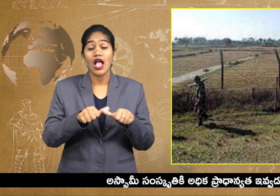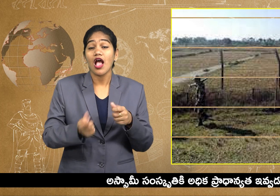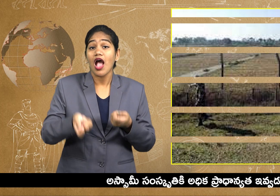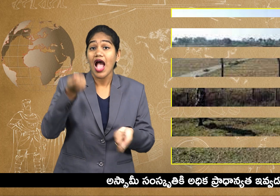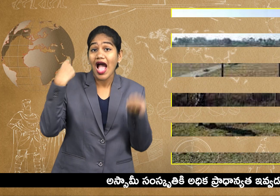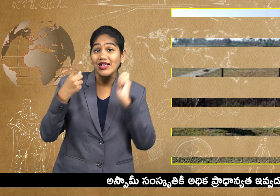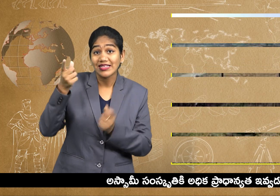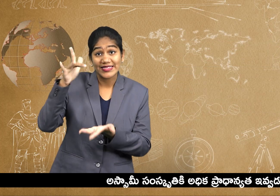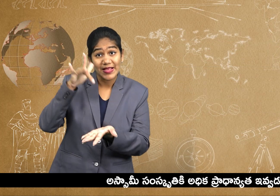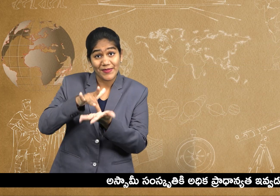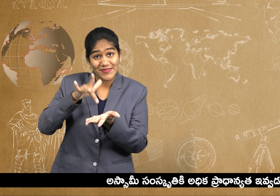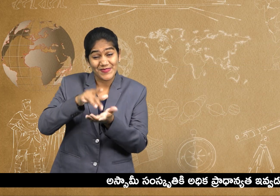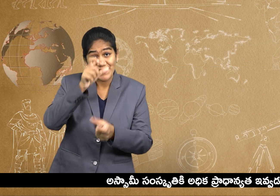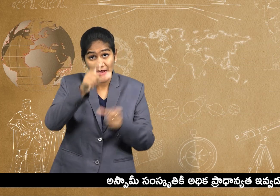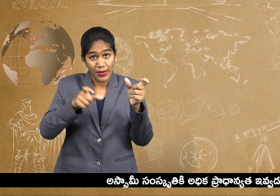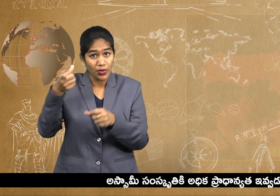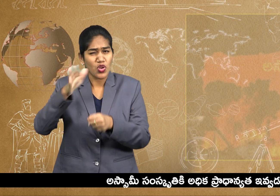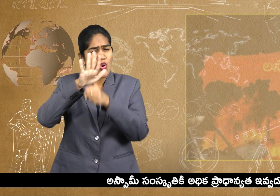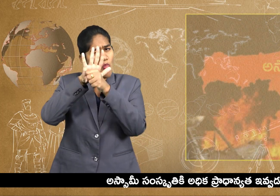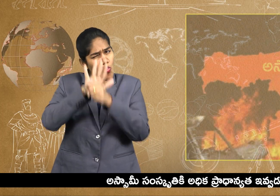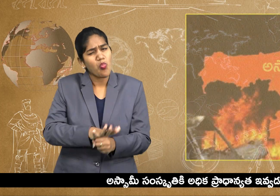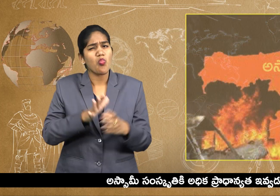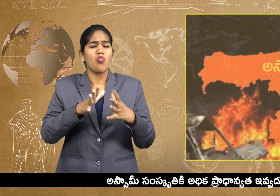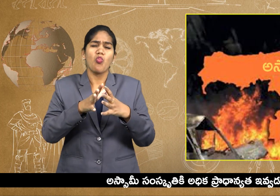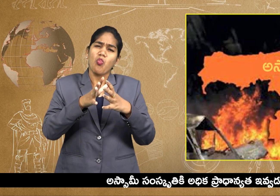అస్సామీస్ సంస్కృతికి అధిక ప్రాధాన్యత ఇవ్వటం వల్ల